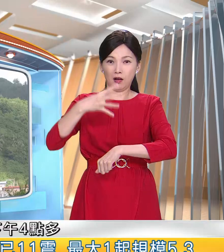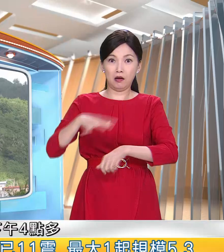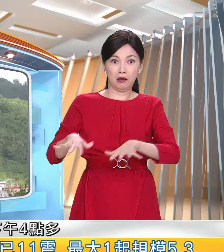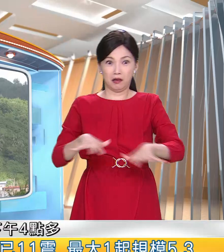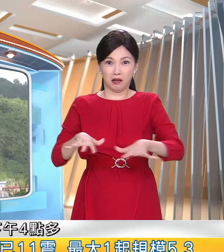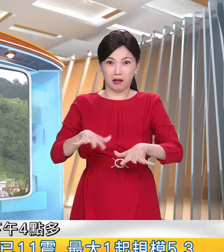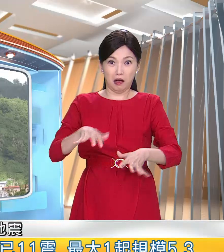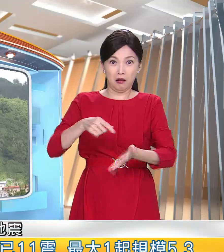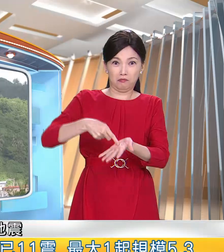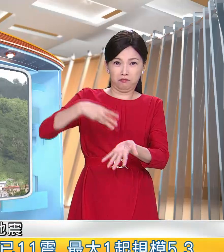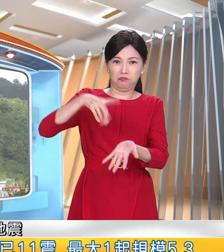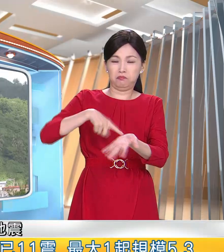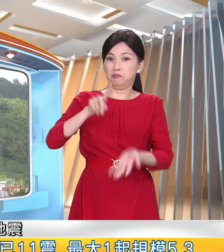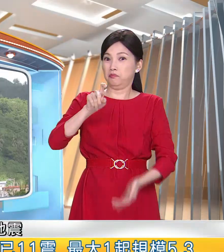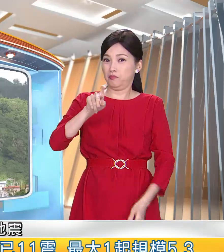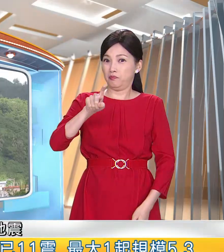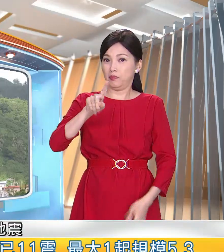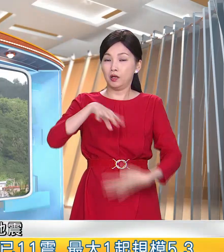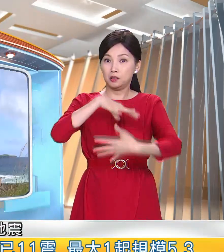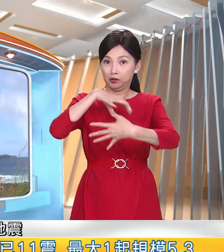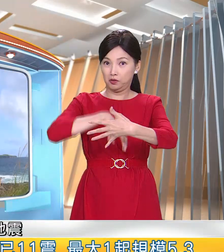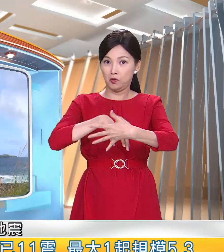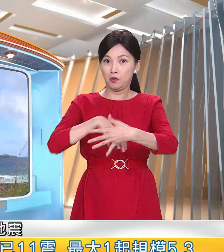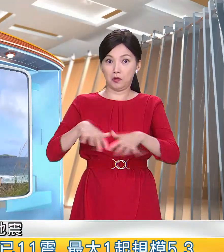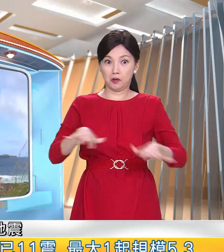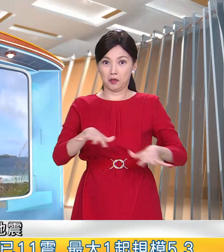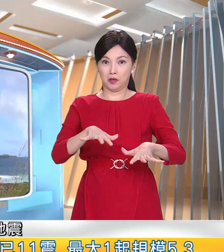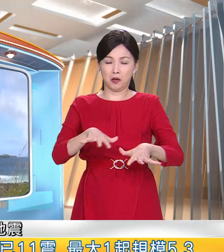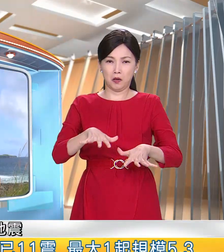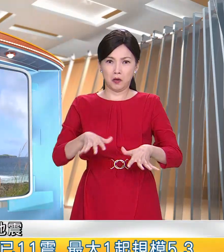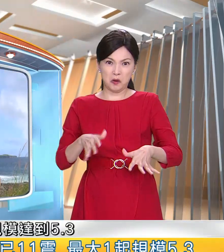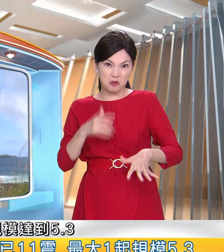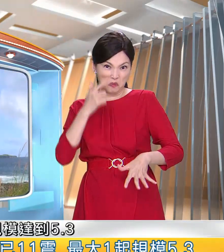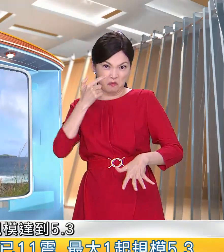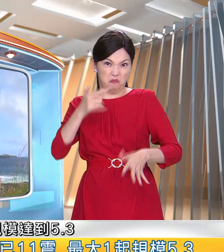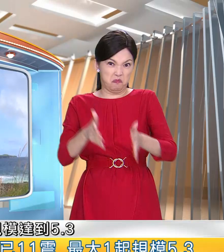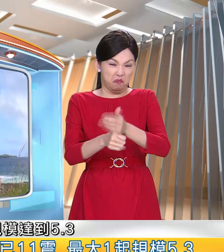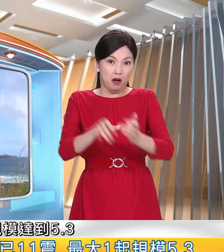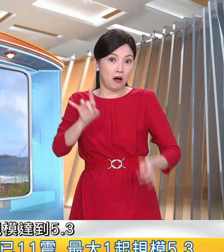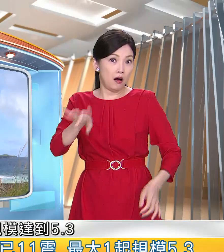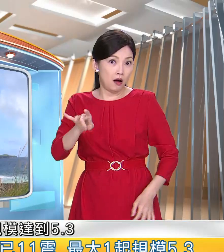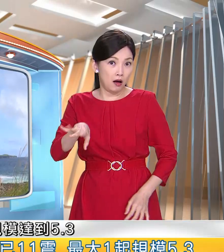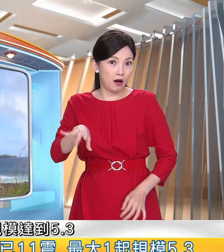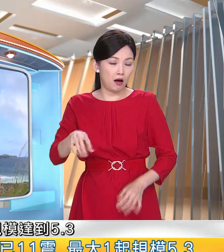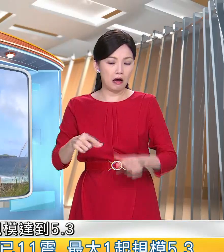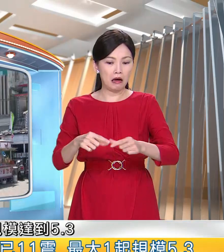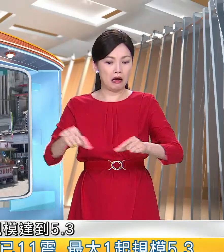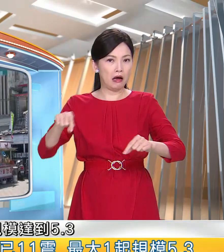4点多，已经发生了11起的地震，而其中最大一起规模达到了